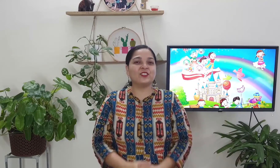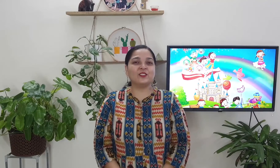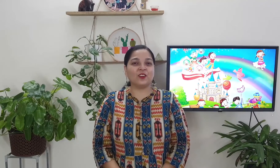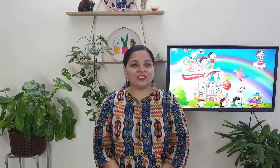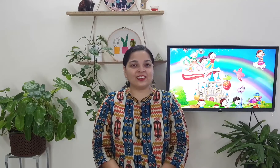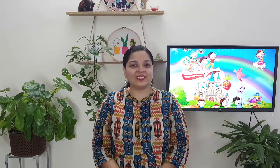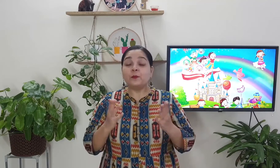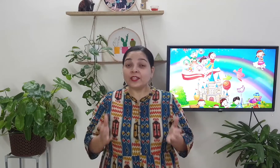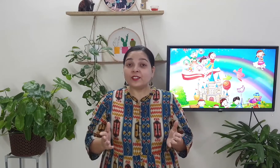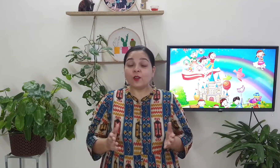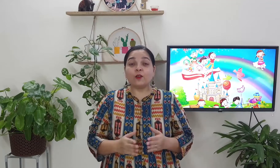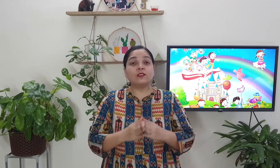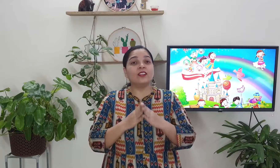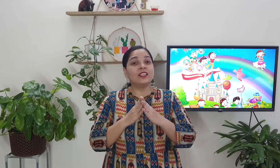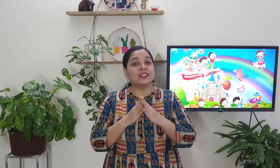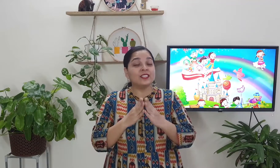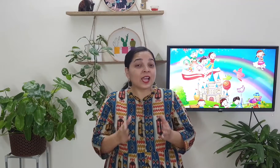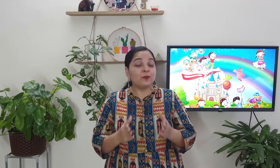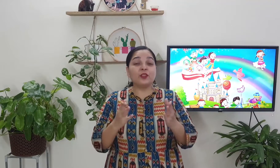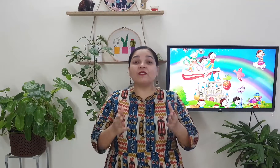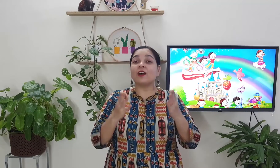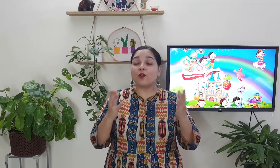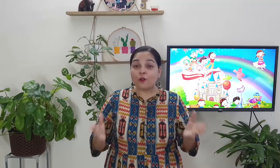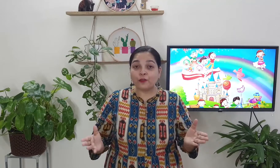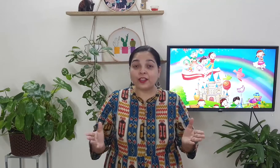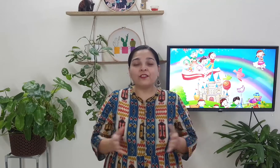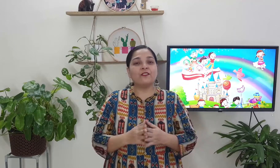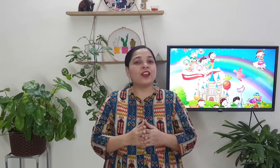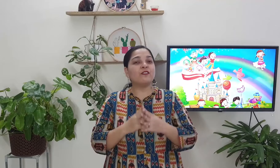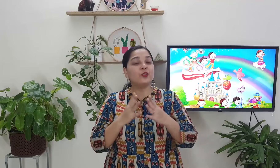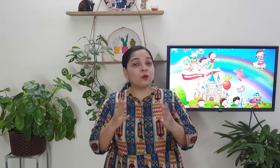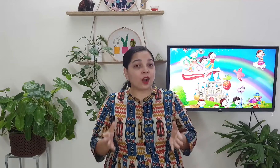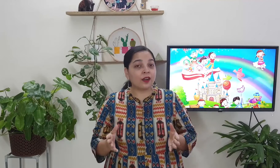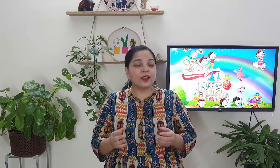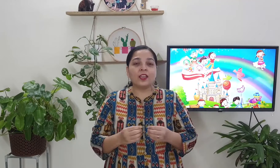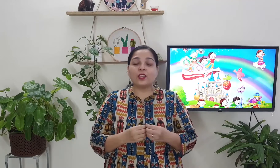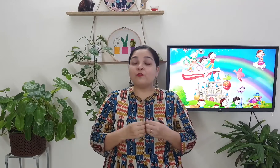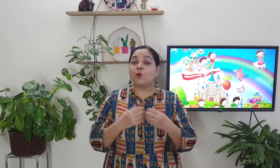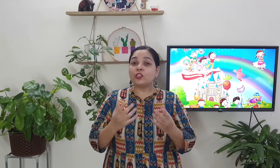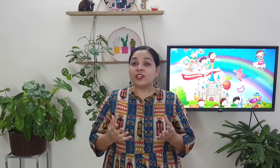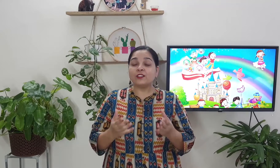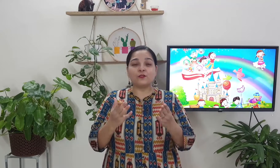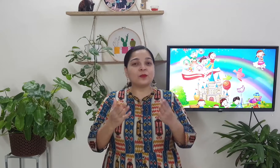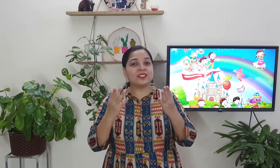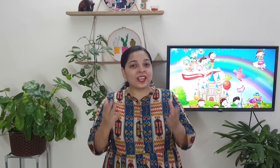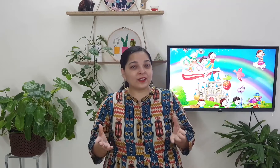ஆசீர்வதிப்பாராக. கர்த்தருக்கு ஸ்தோத்திரம். இது காணிக்கைகள் தரும் நேரம். நீங்கள் ஆன்லைனில் உங்கள் வீட்டிலிருந்து